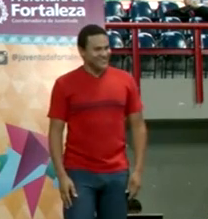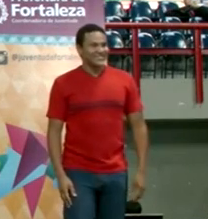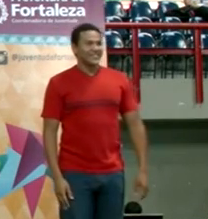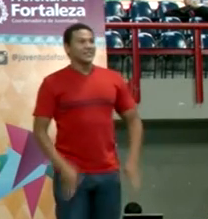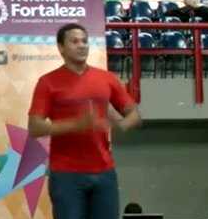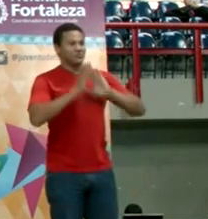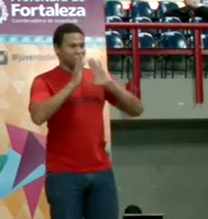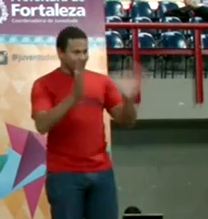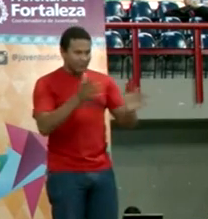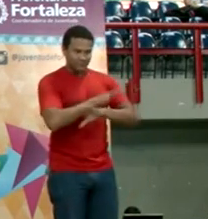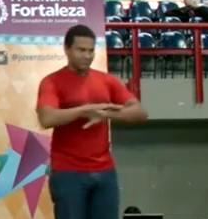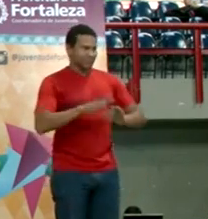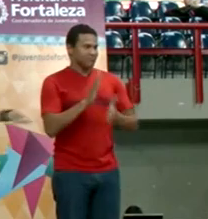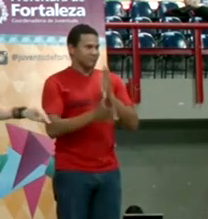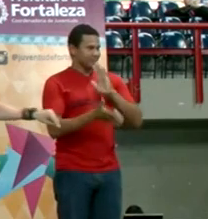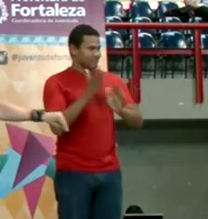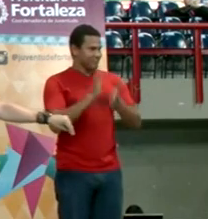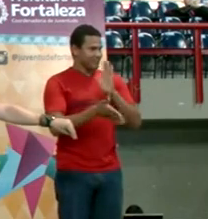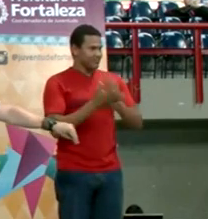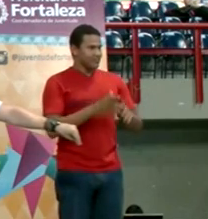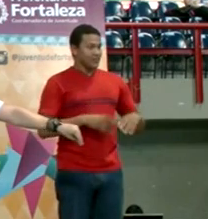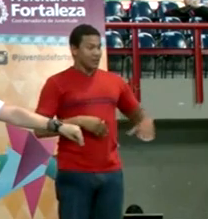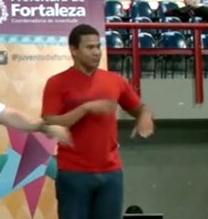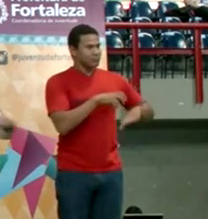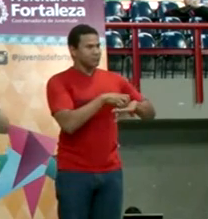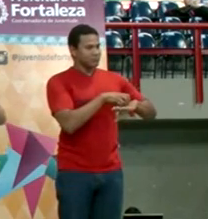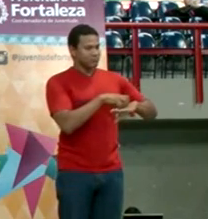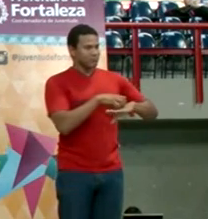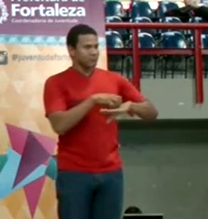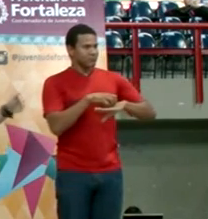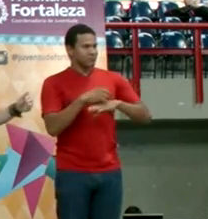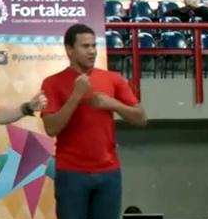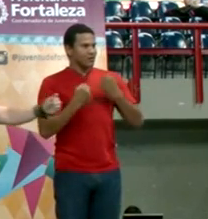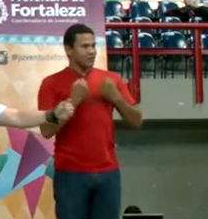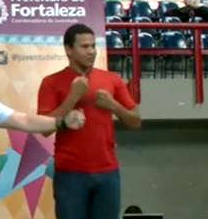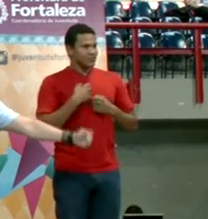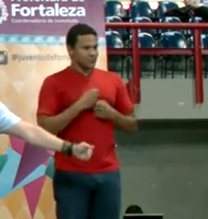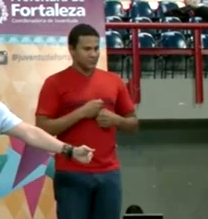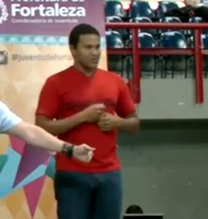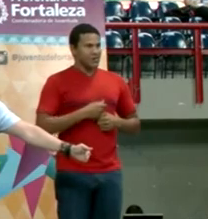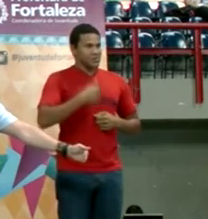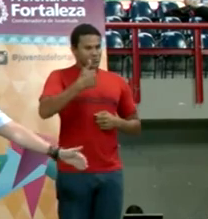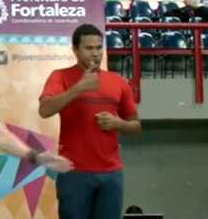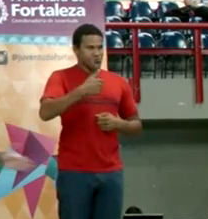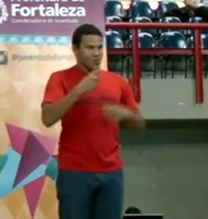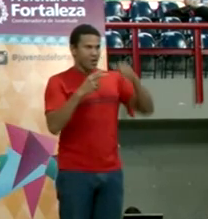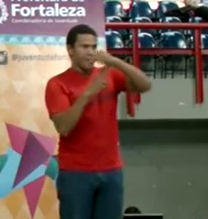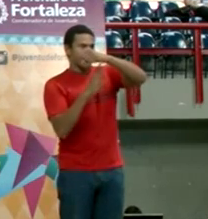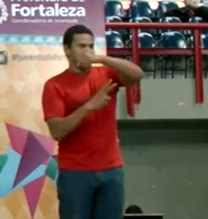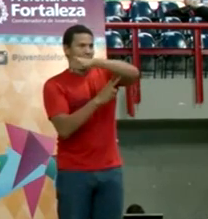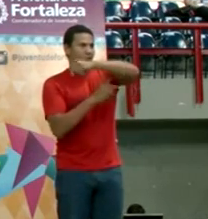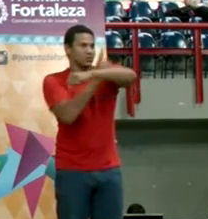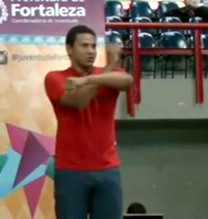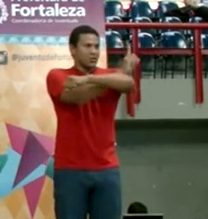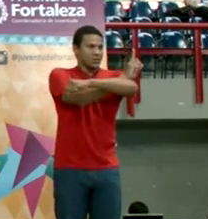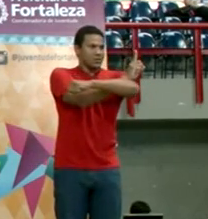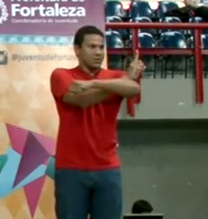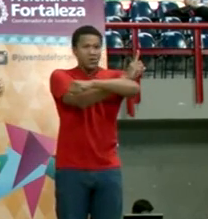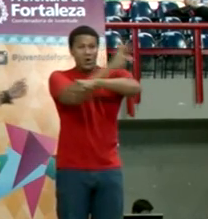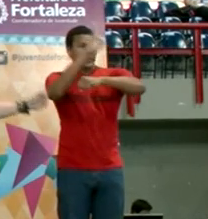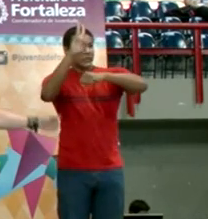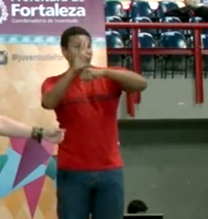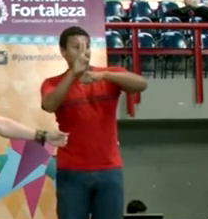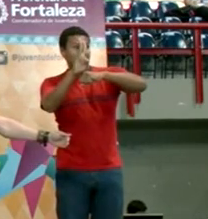Pronto, já fez o dele já. Aí lá vem o carro. Um ficou antes da ponte e os outros 3